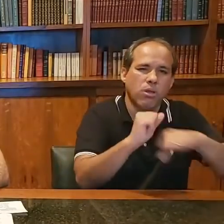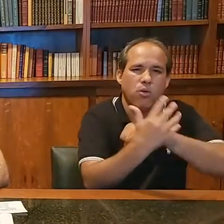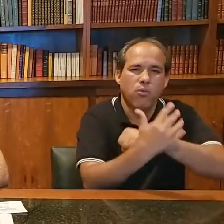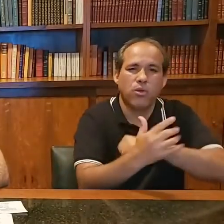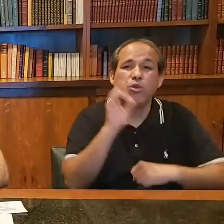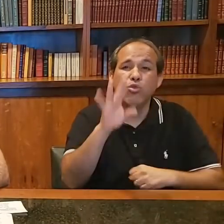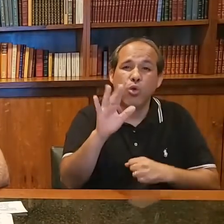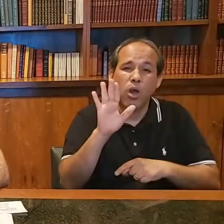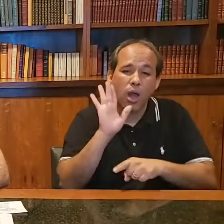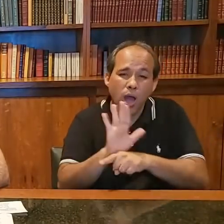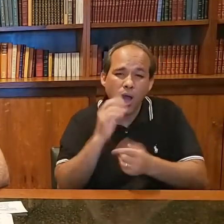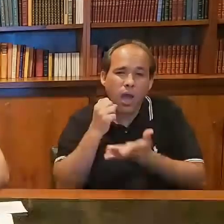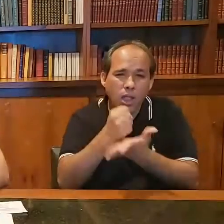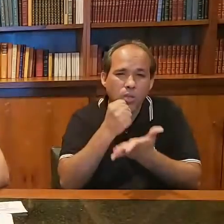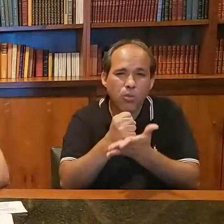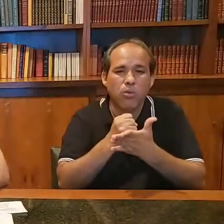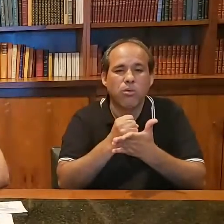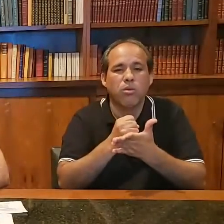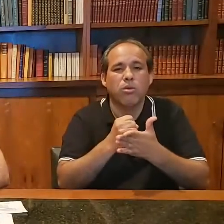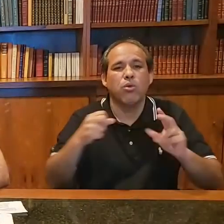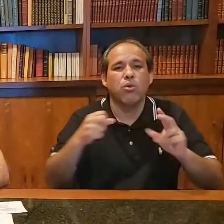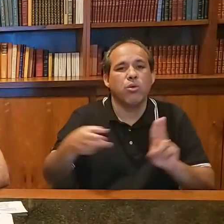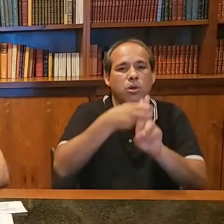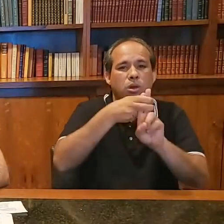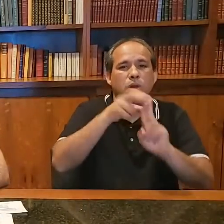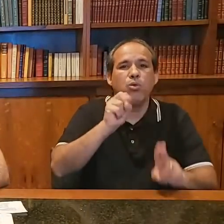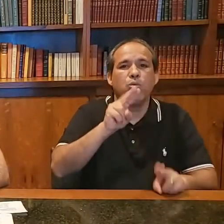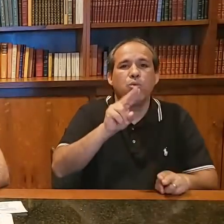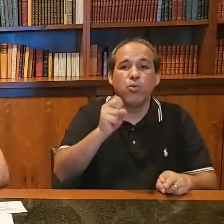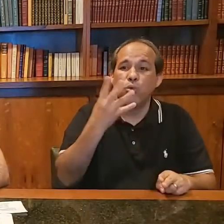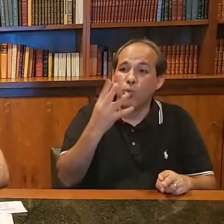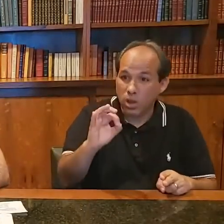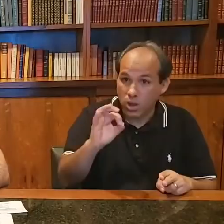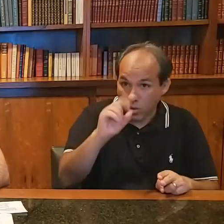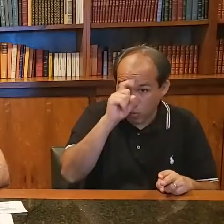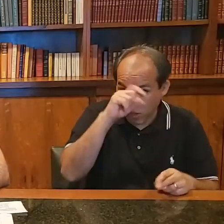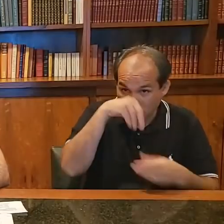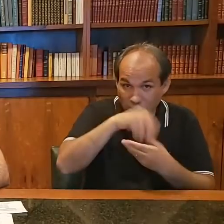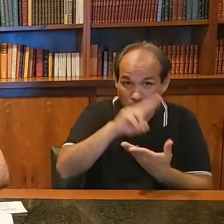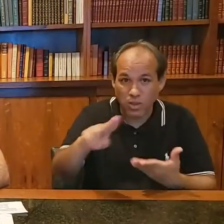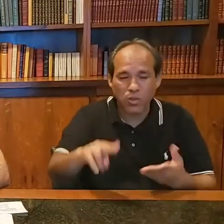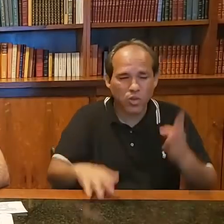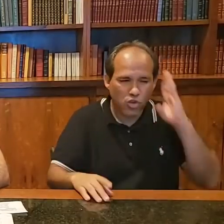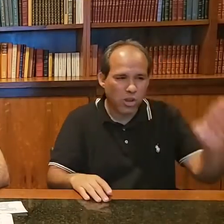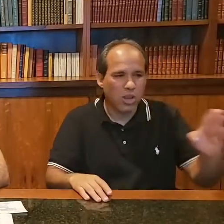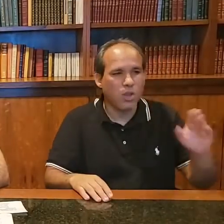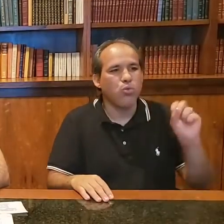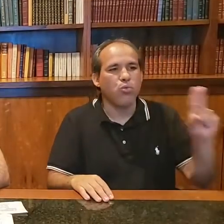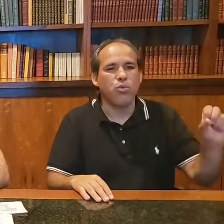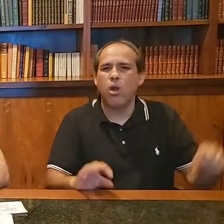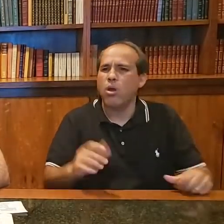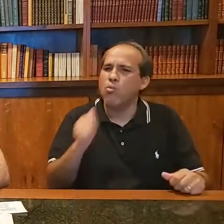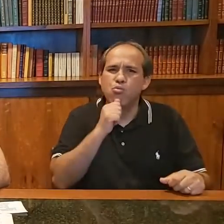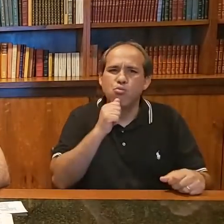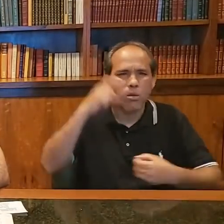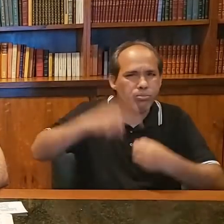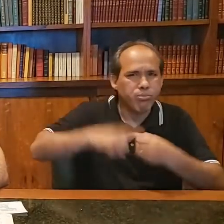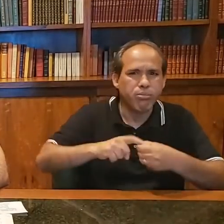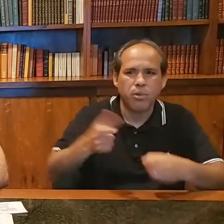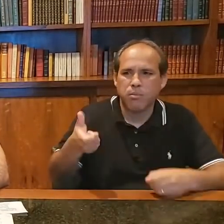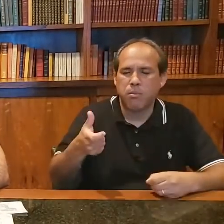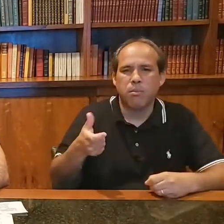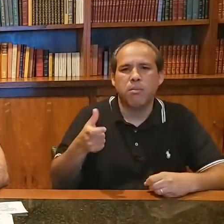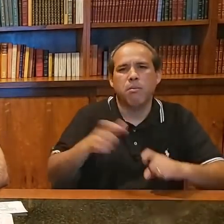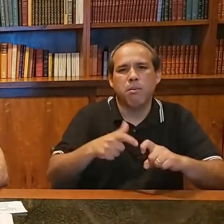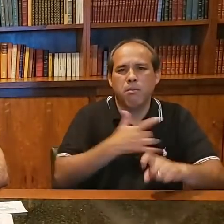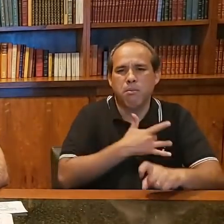atendem SUS. 40 hospitais em todo o Brasil, unicamente SUS. Nenhum plano de saúde, nenhum plano particular, só